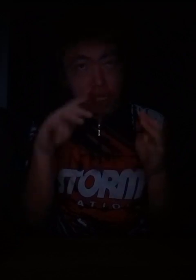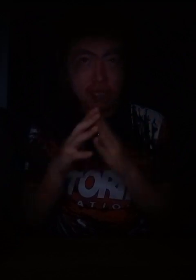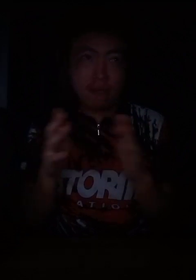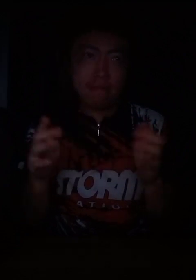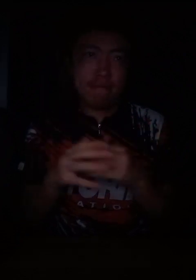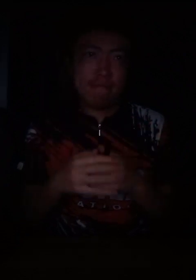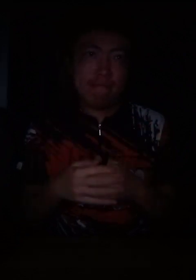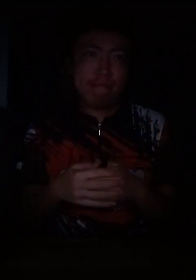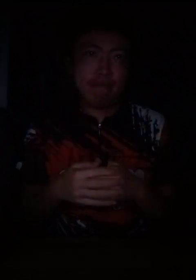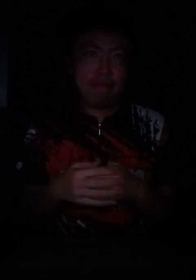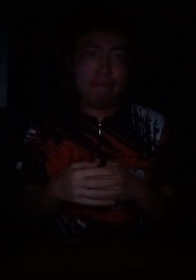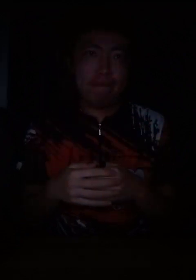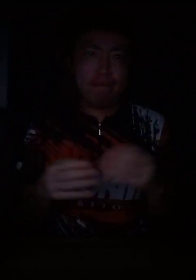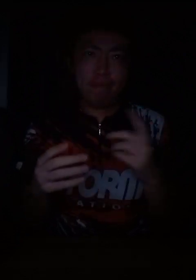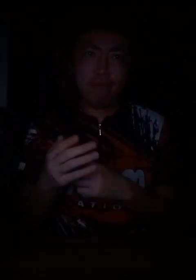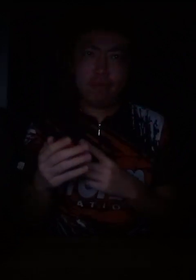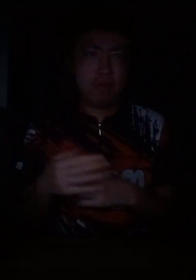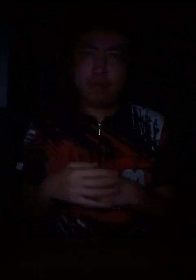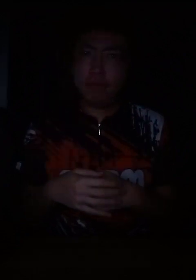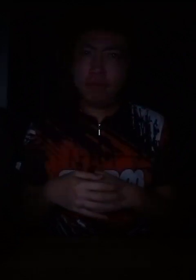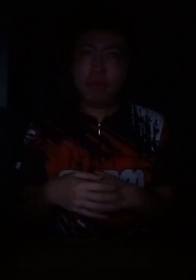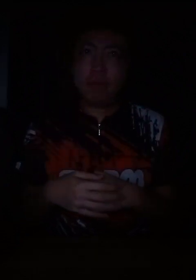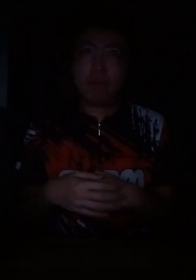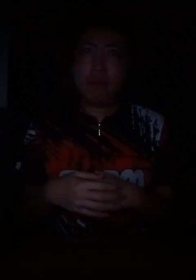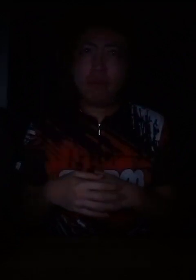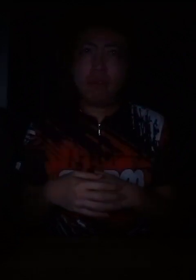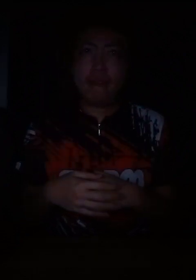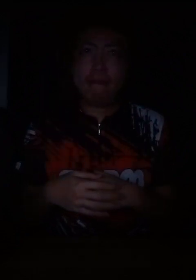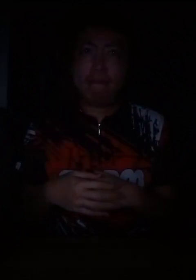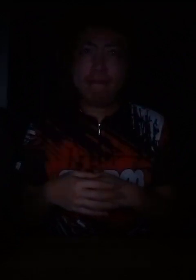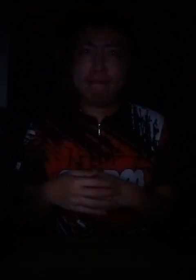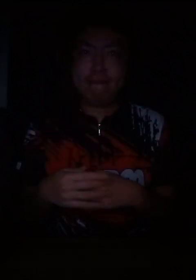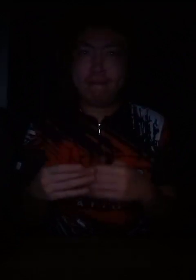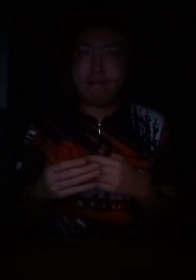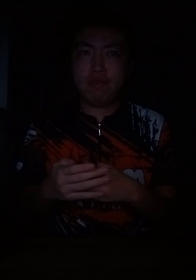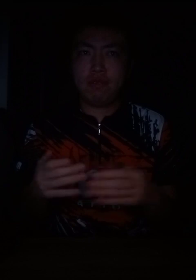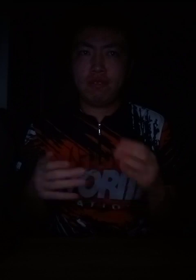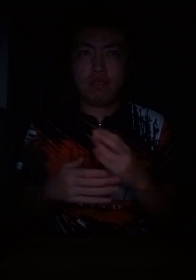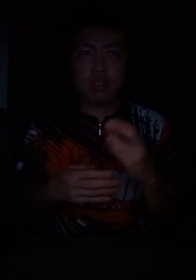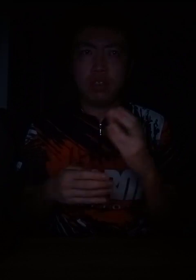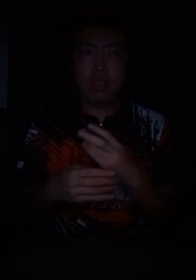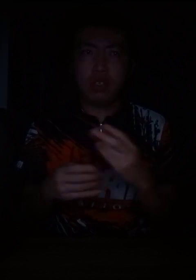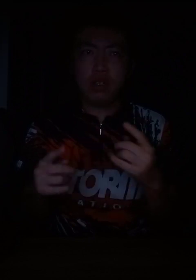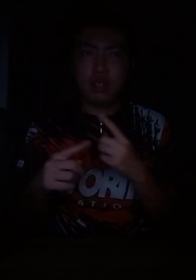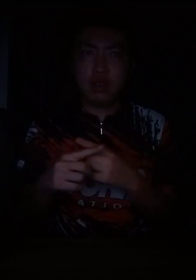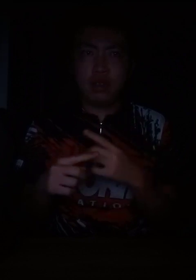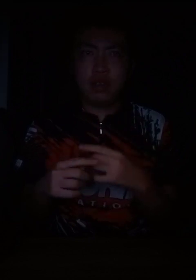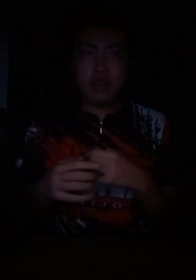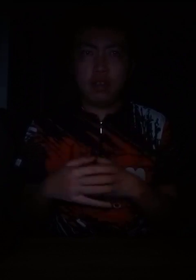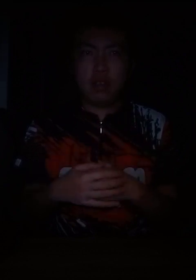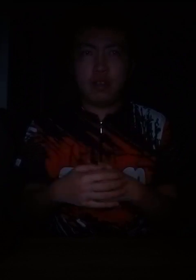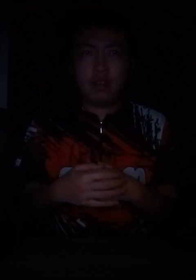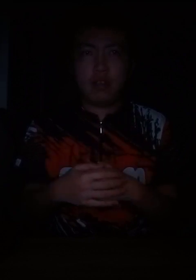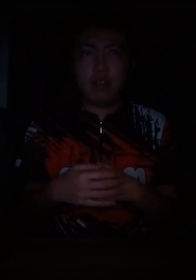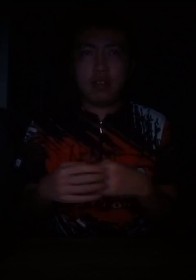접촉을 시도했지만 연결되지 않았습니다. 손 사장은 이에 앞서 동승자는 없었다며 이를 입증할 자료를